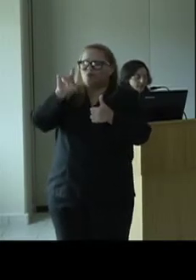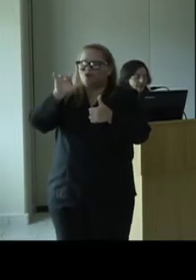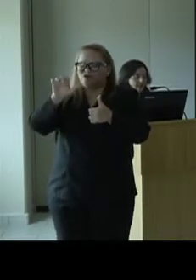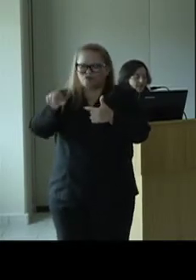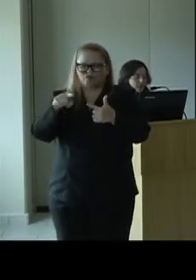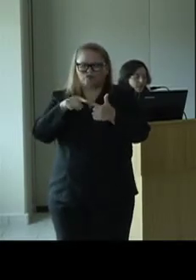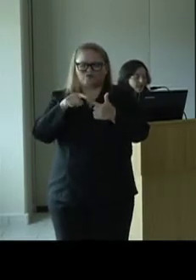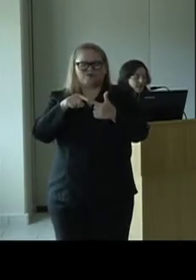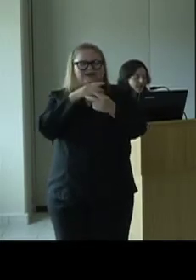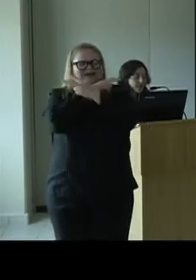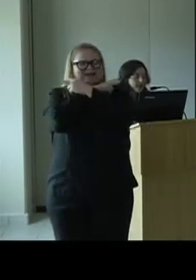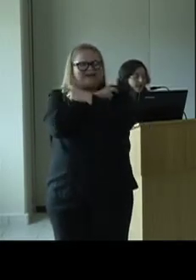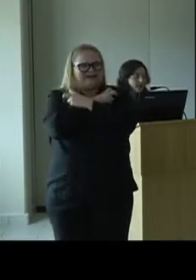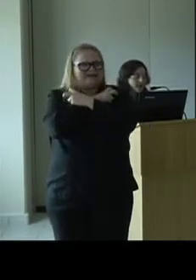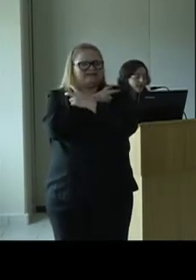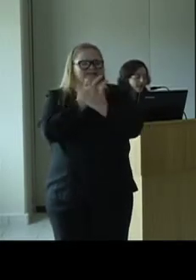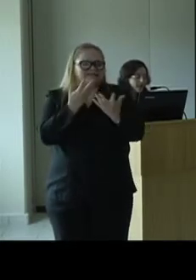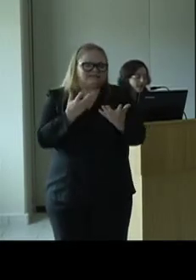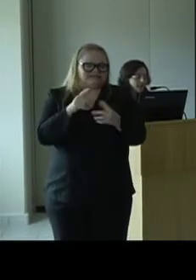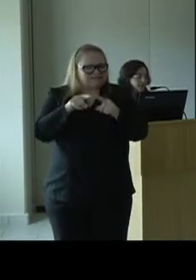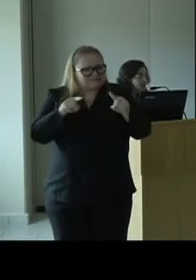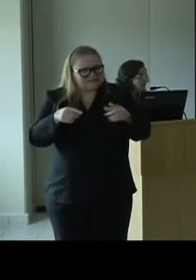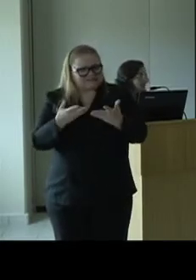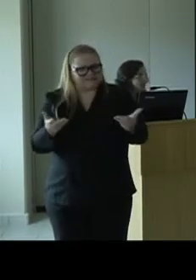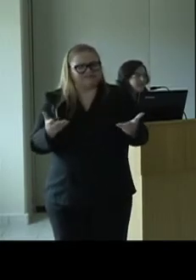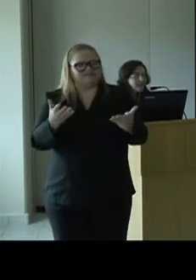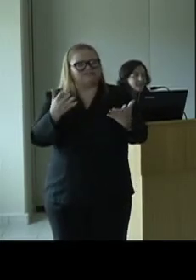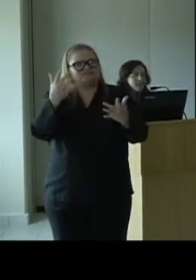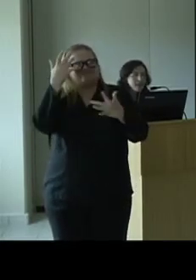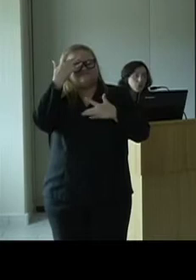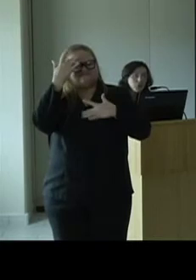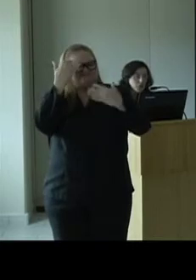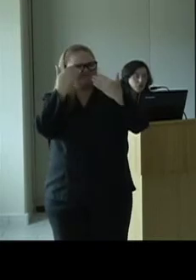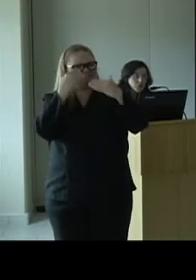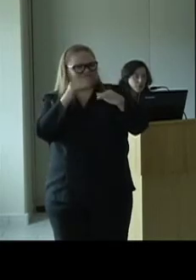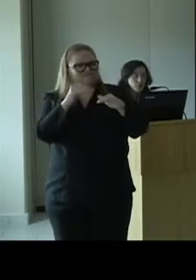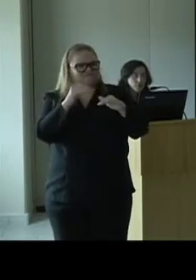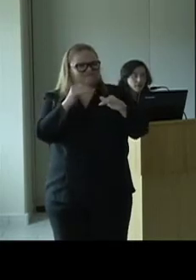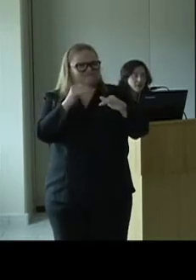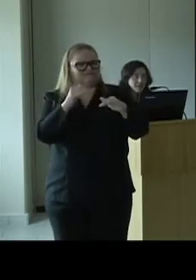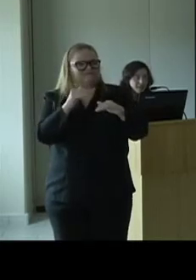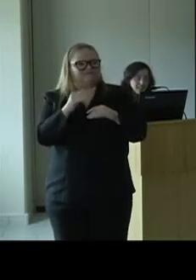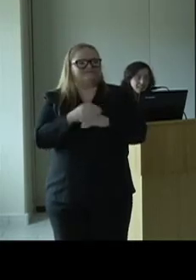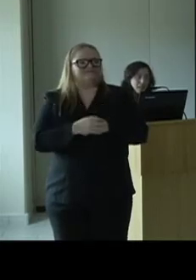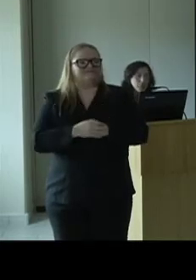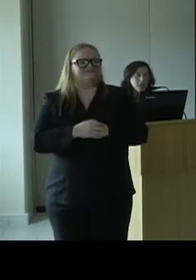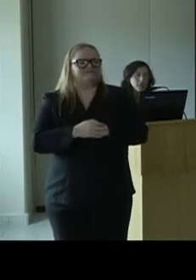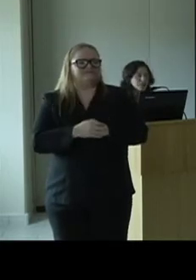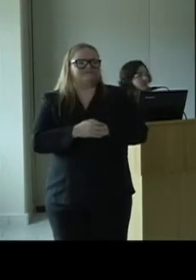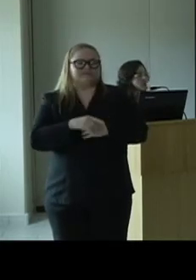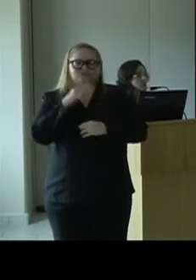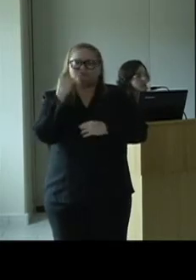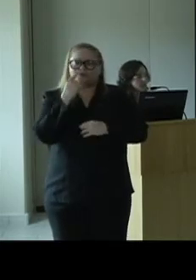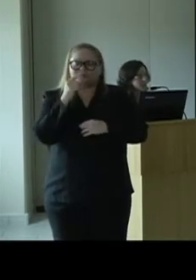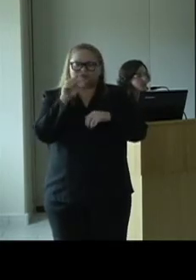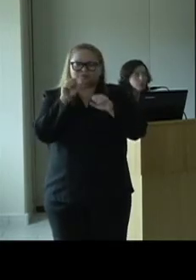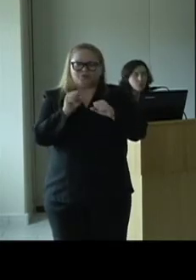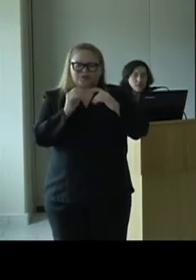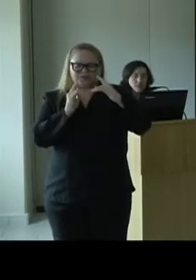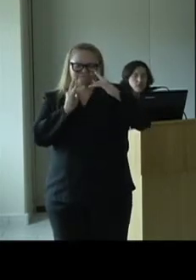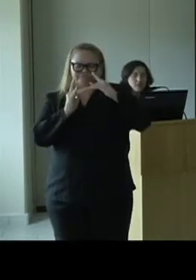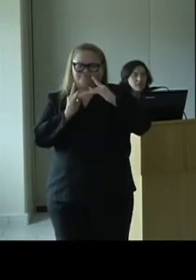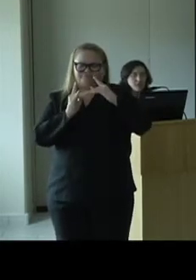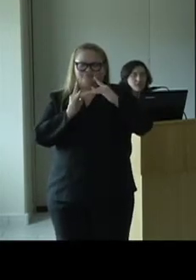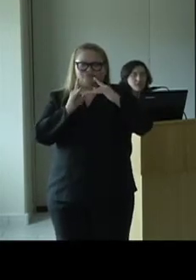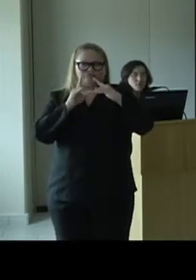diversas circunstancias hicieron que ella quedara imposibilitada de tener otra posición. Esa es la única, o sea, no puede virarse, no